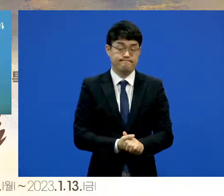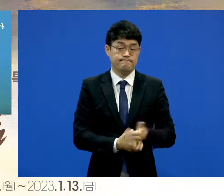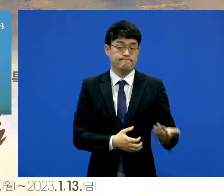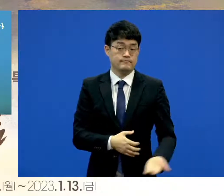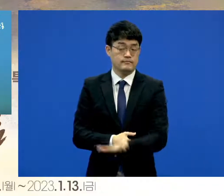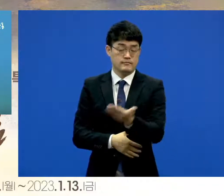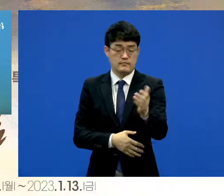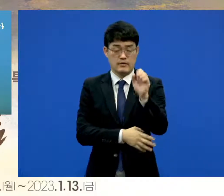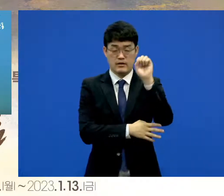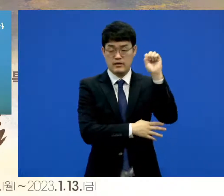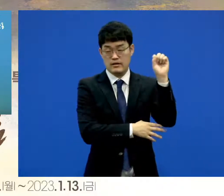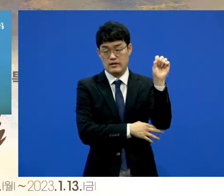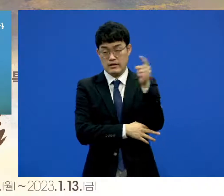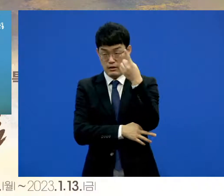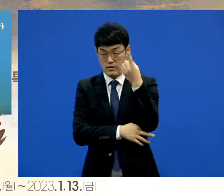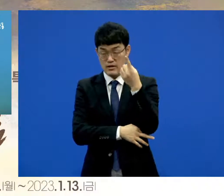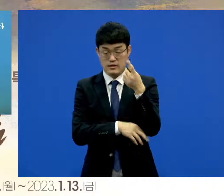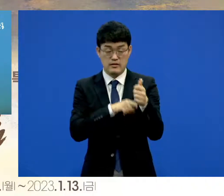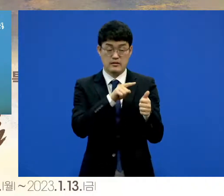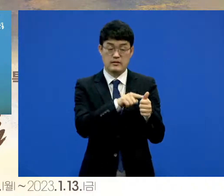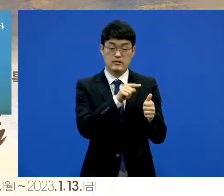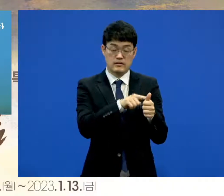시편 23편에 그려놓은 거예요.